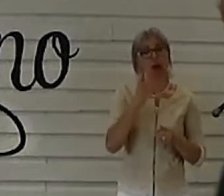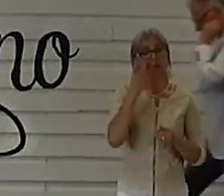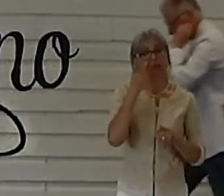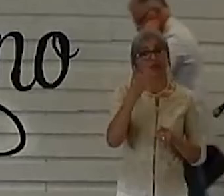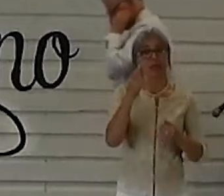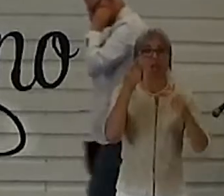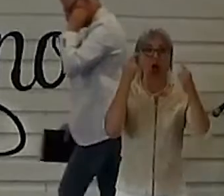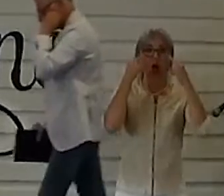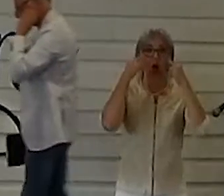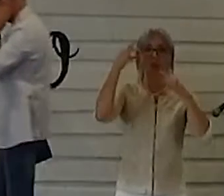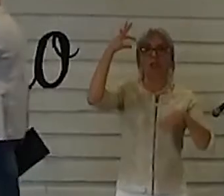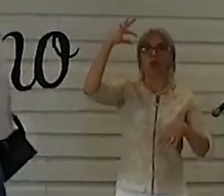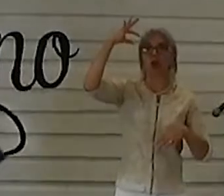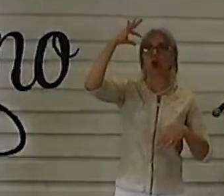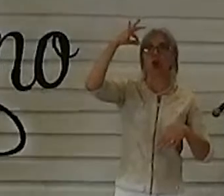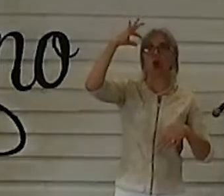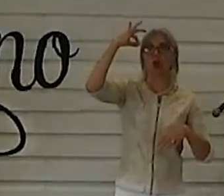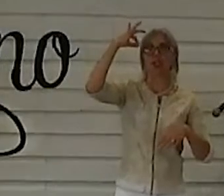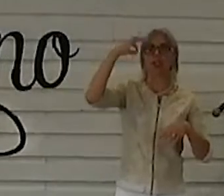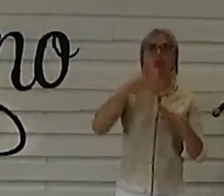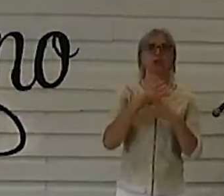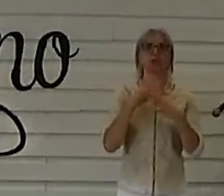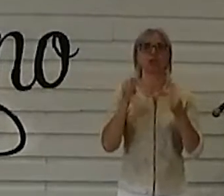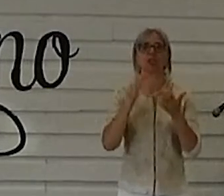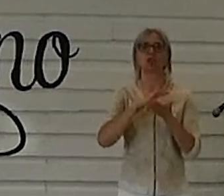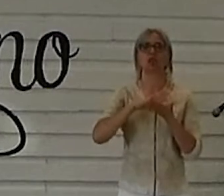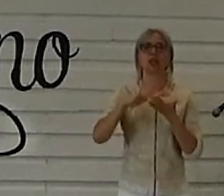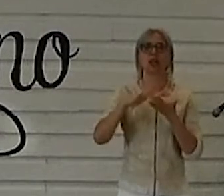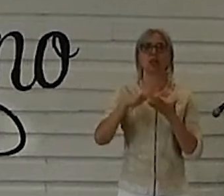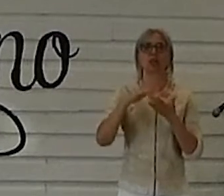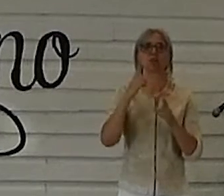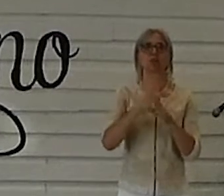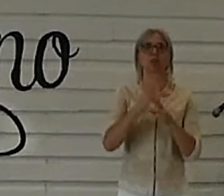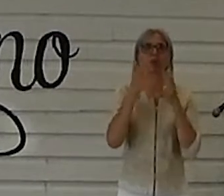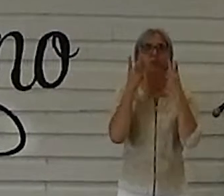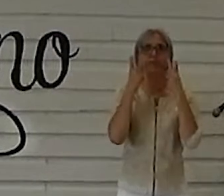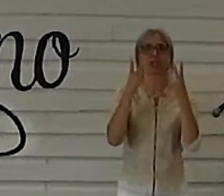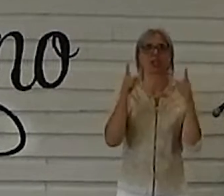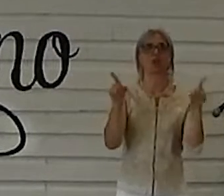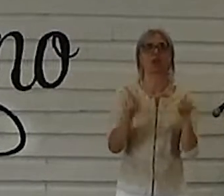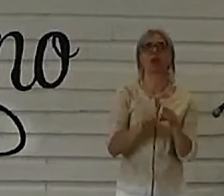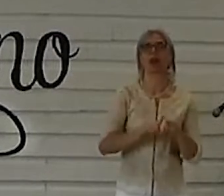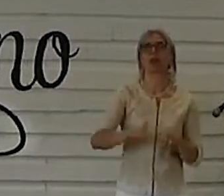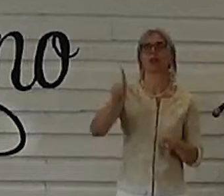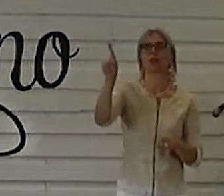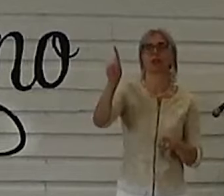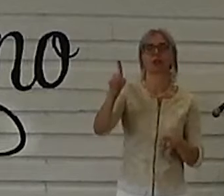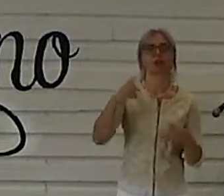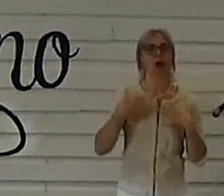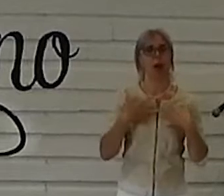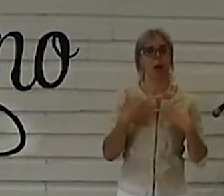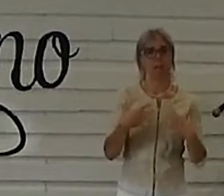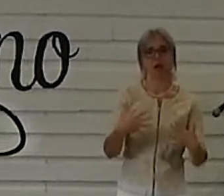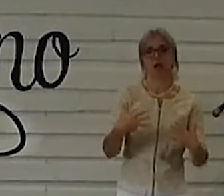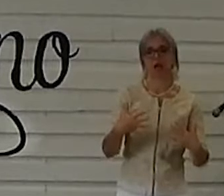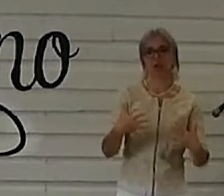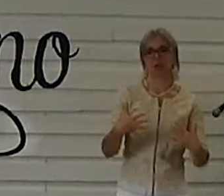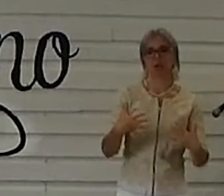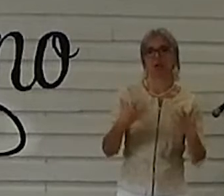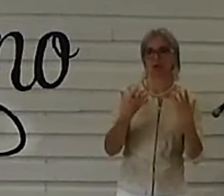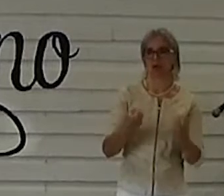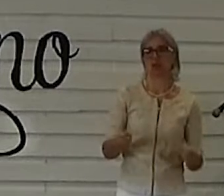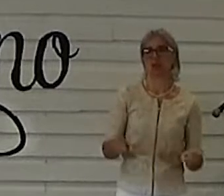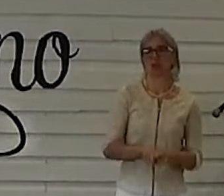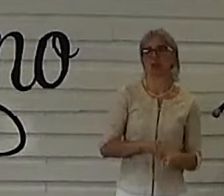cuore secondo il suo cuore. Dobbiamo sapere amare, sapere accettare. E allora